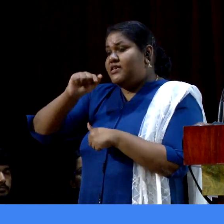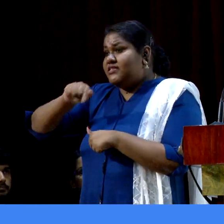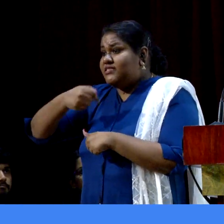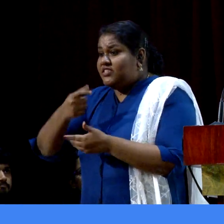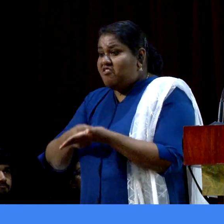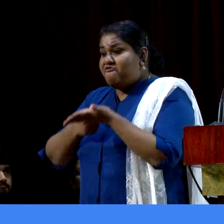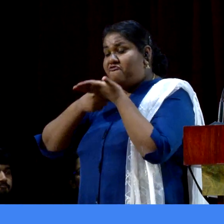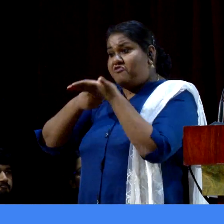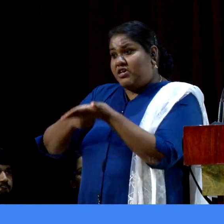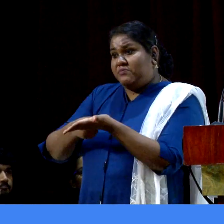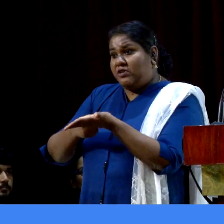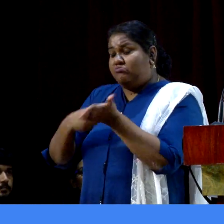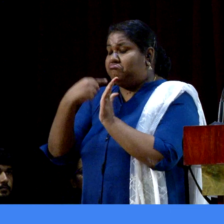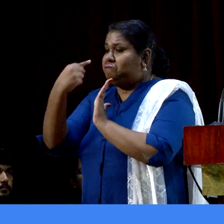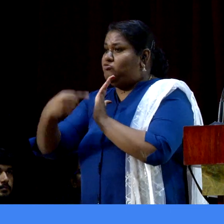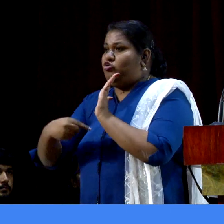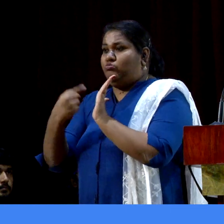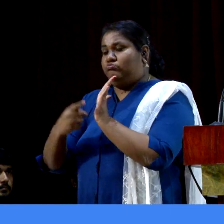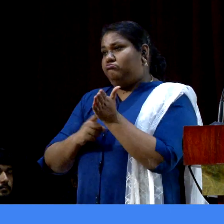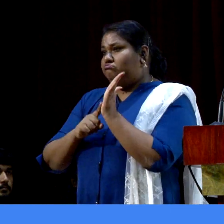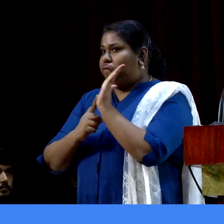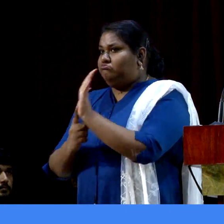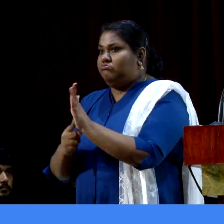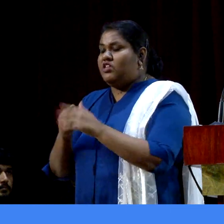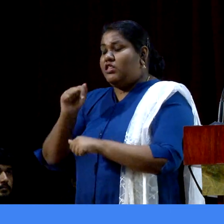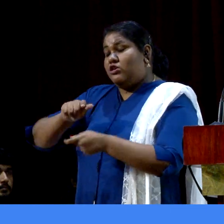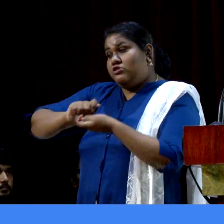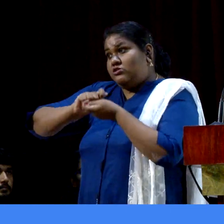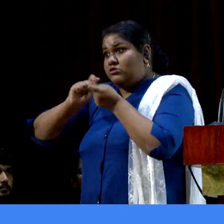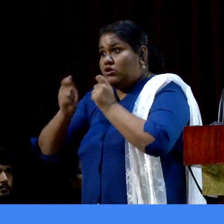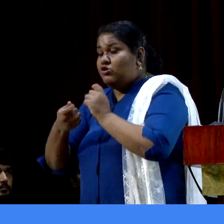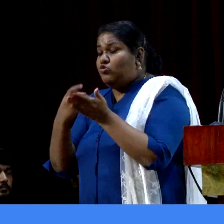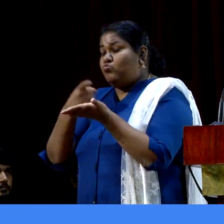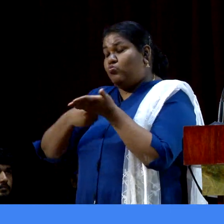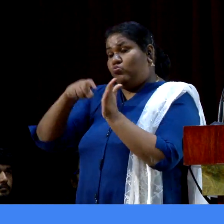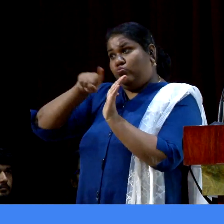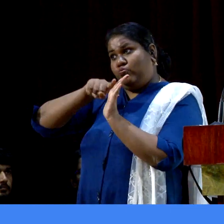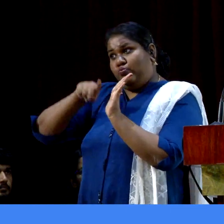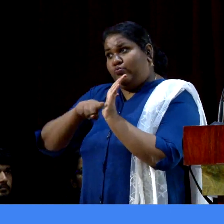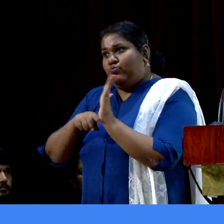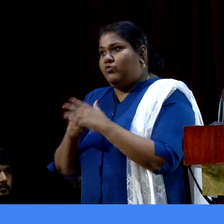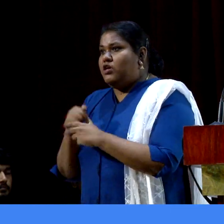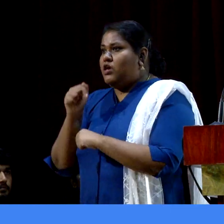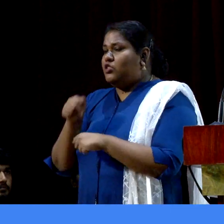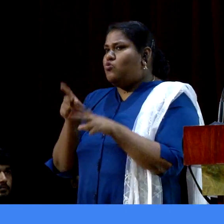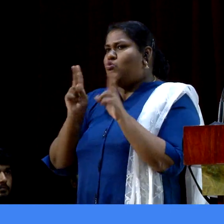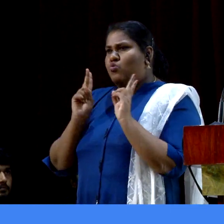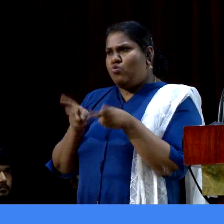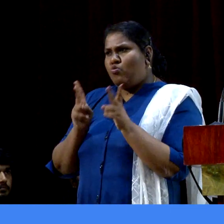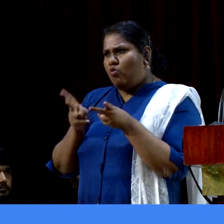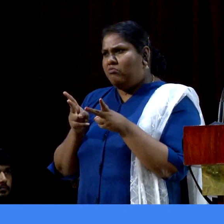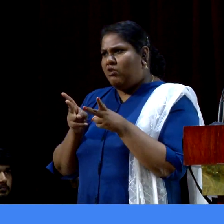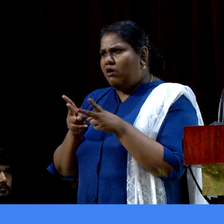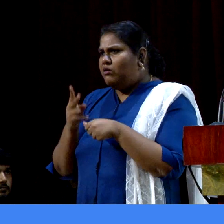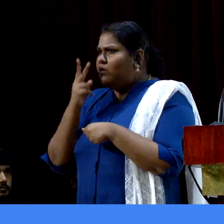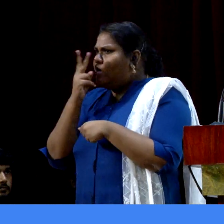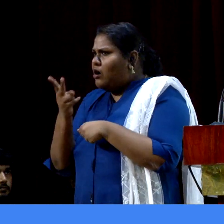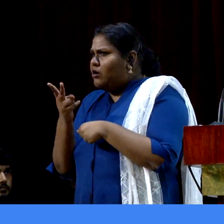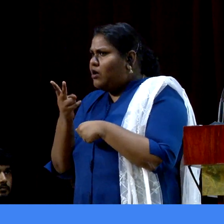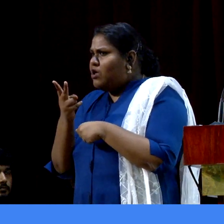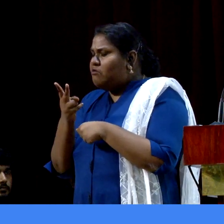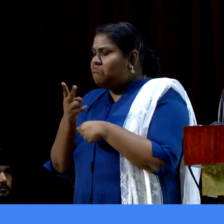சுயமரியாதையின் அடையாளமாய் மாற்றப்பட்டது. அதன் விளைவாகத்தான் பல மாற்றங்கள் உருவாக்கப்பட்டிருக்கிறது. இதை சாதாரணமாக நிகழ்த்திவிட முடியுமா என்று சொன்னால்